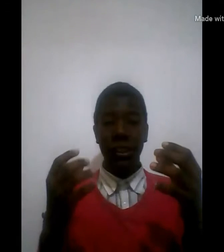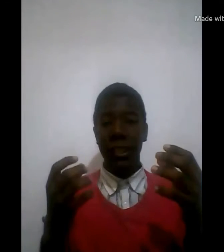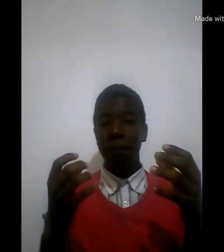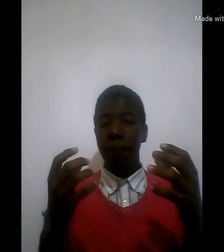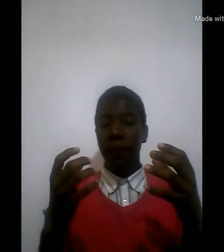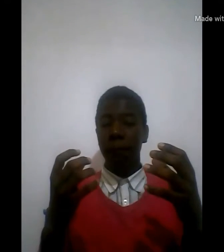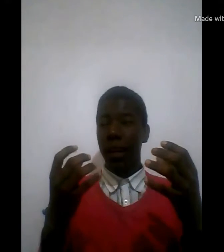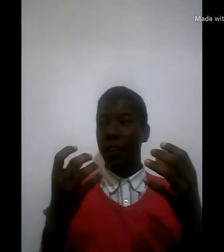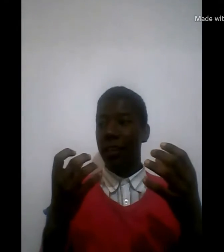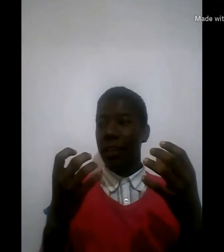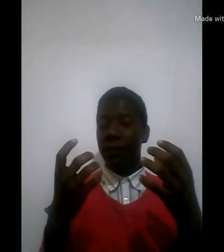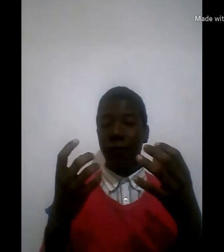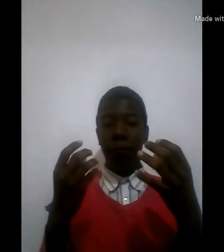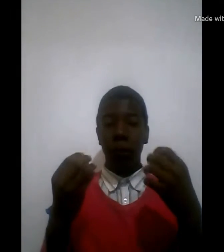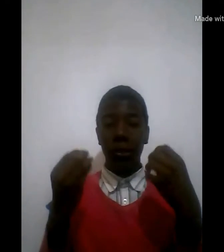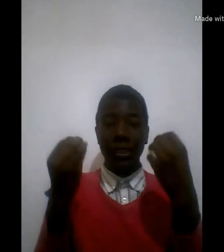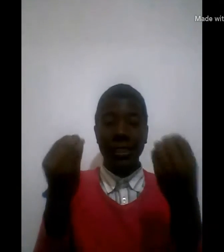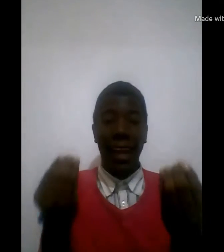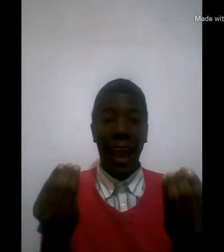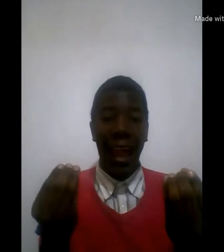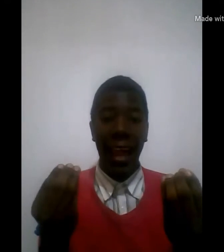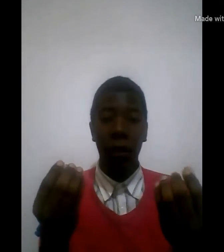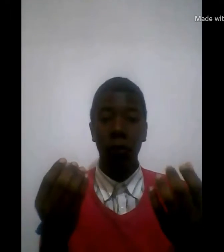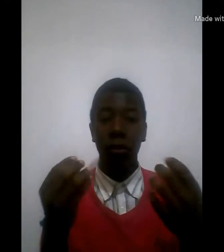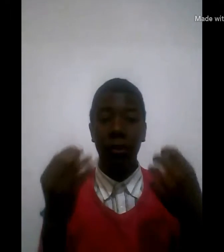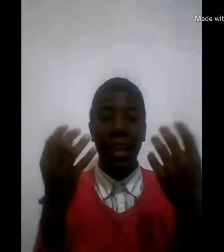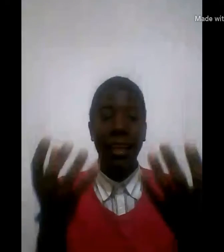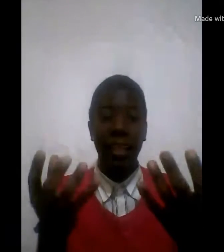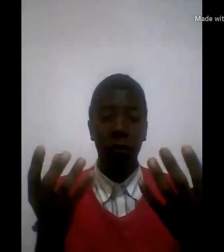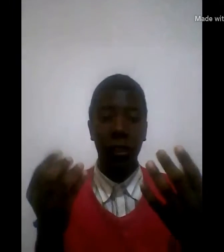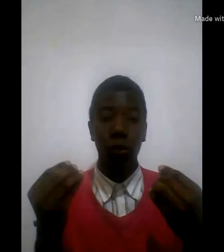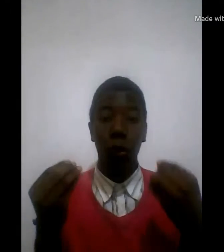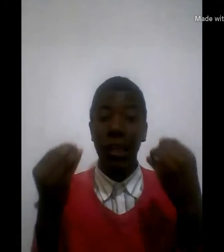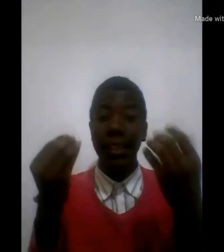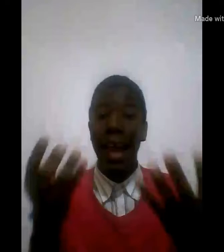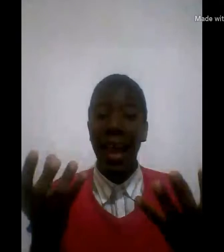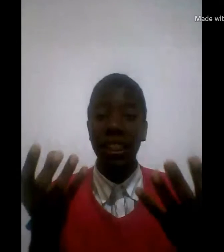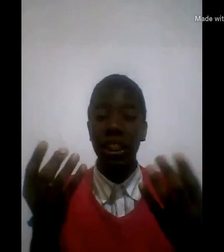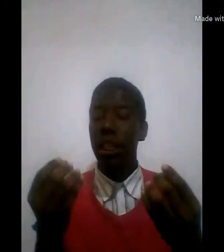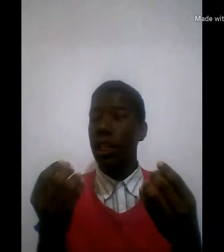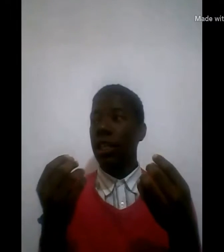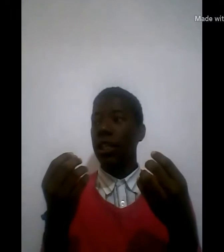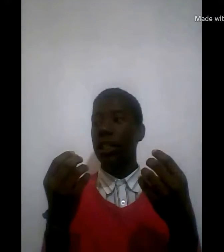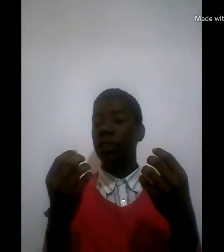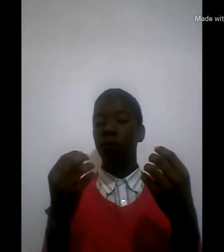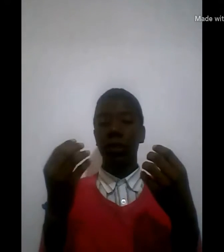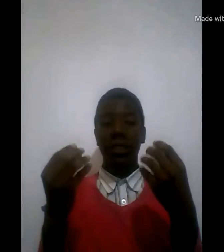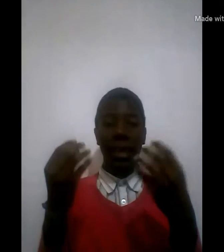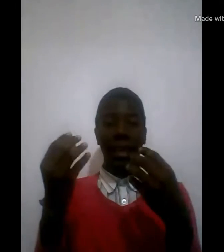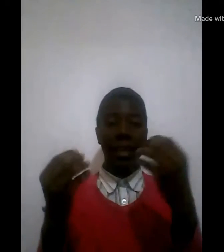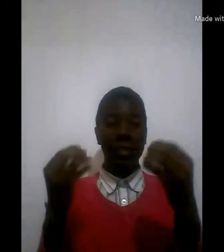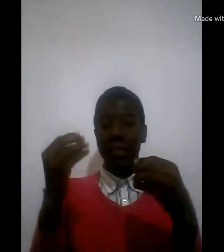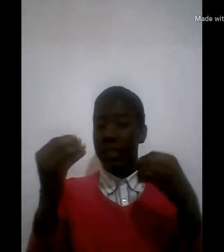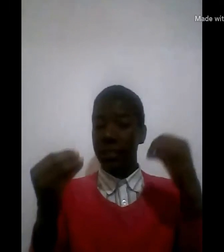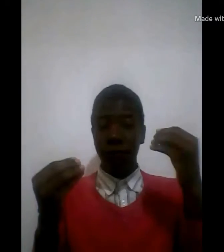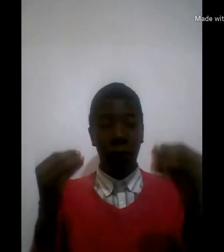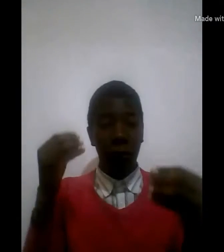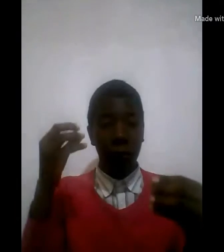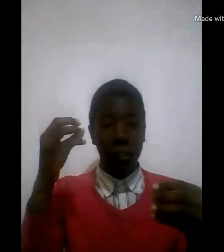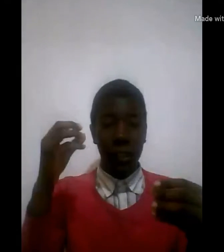você vai mostrar o seu talento, a sua qualidade, e você se desenvolve, você